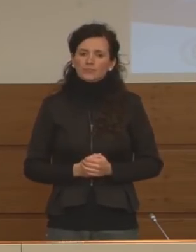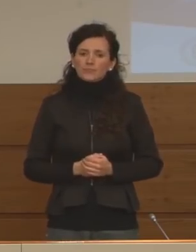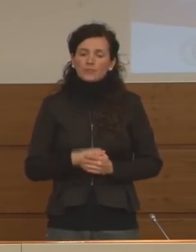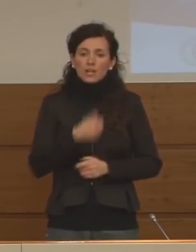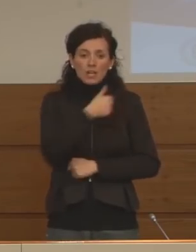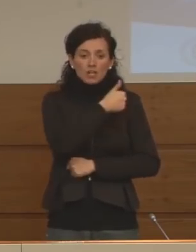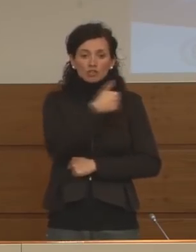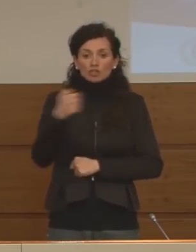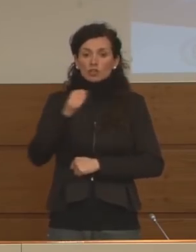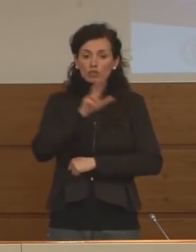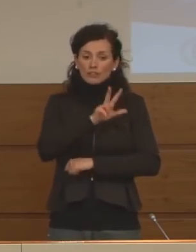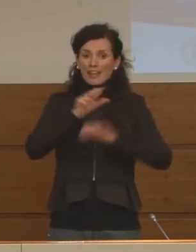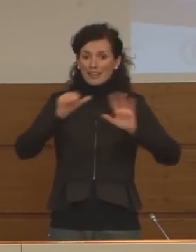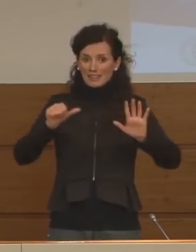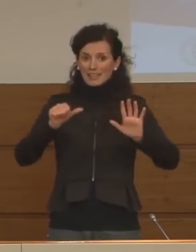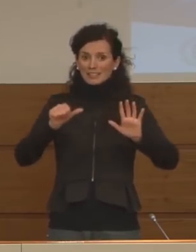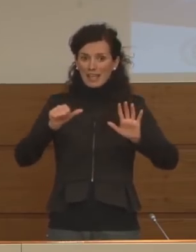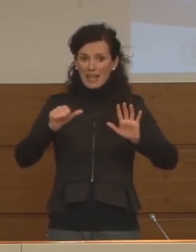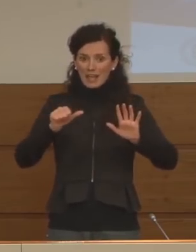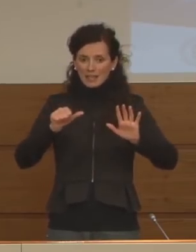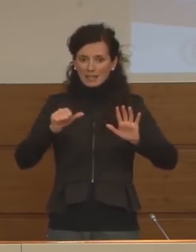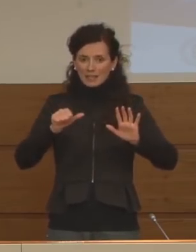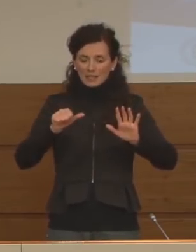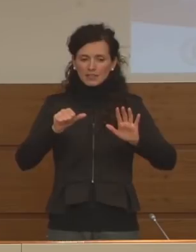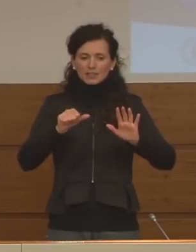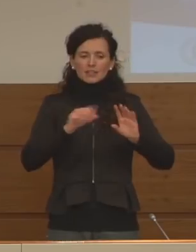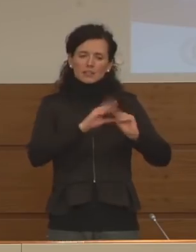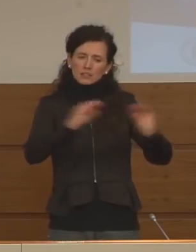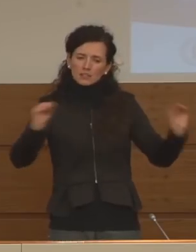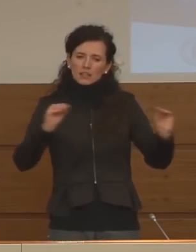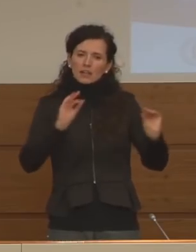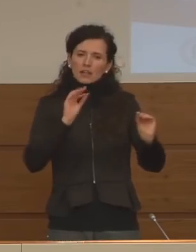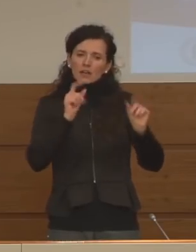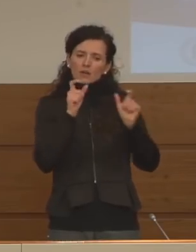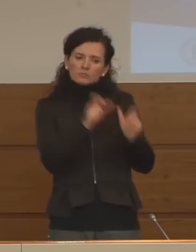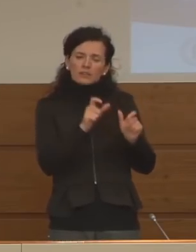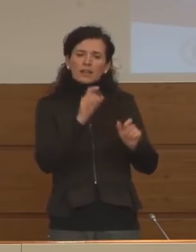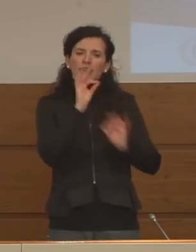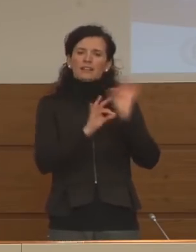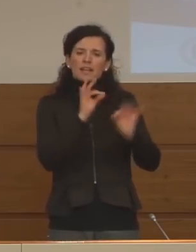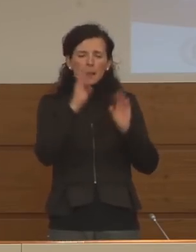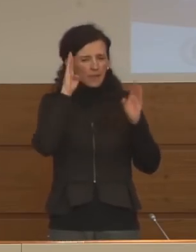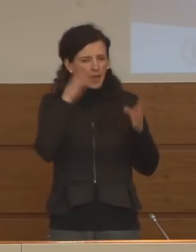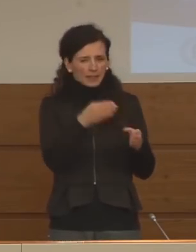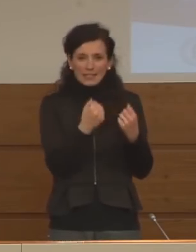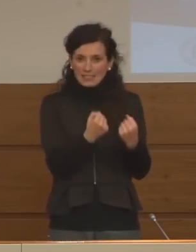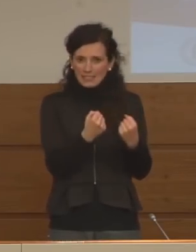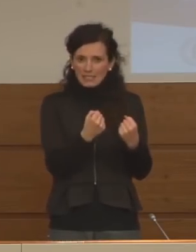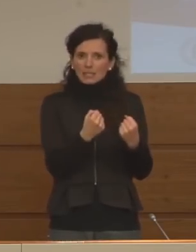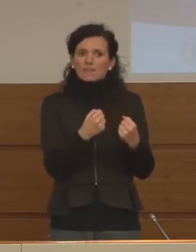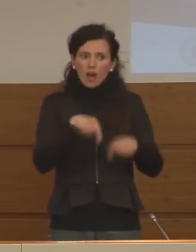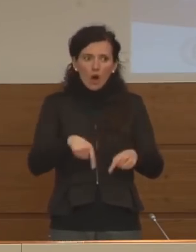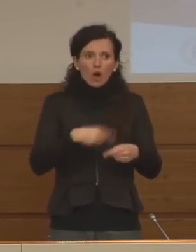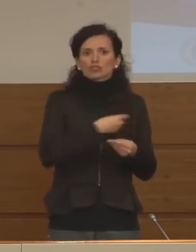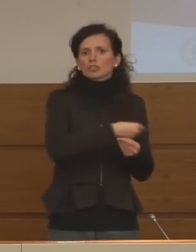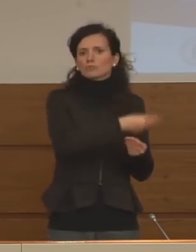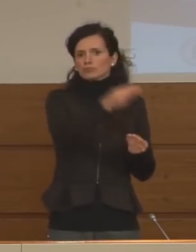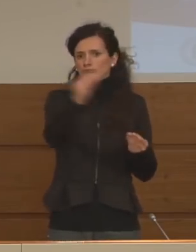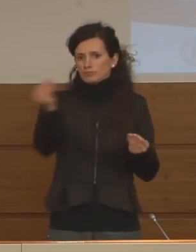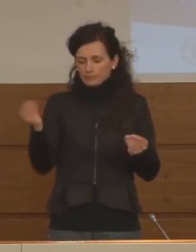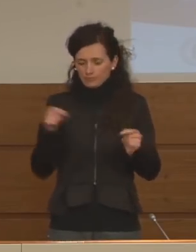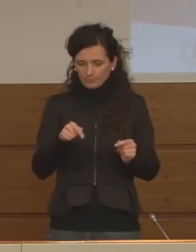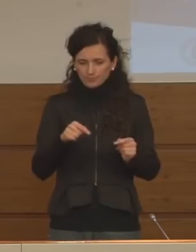136 ulteriori impianti di terapia intensiva sono le apparecchiature che